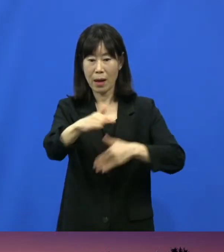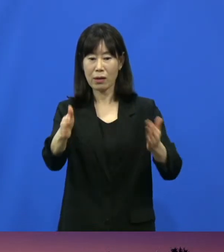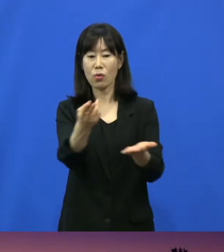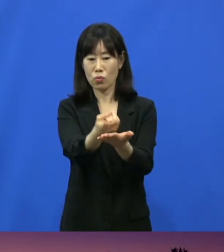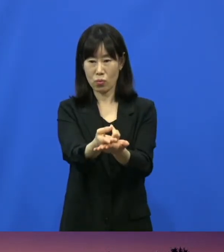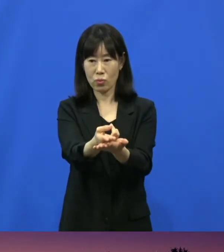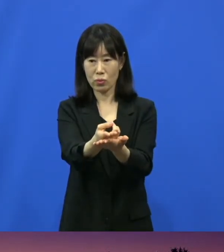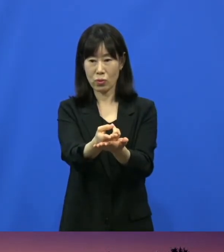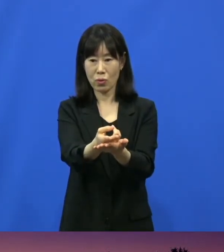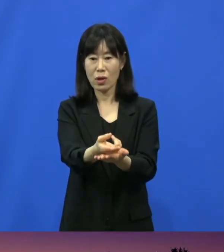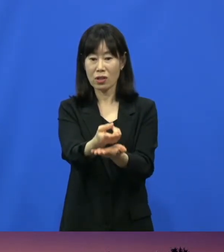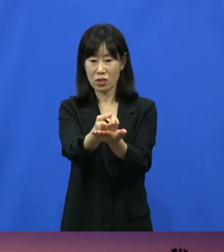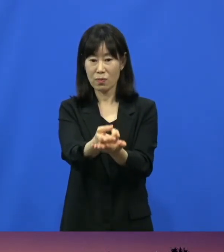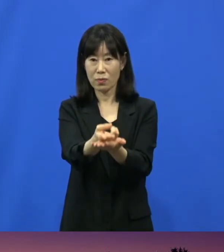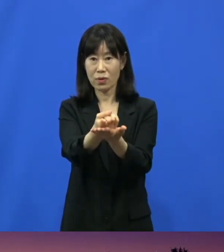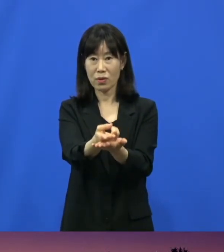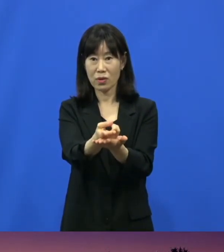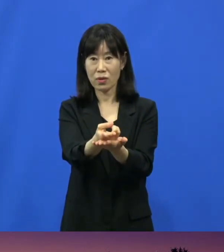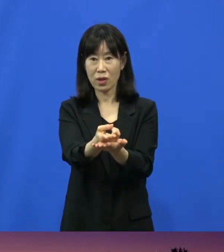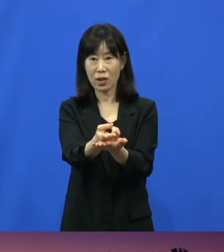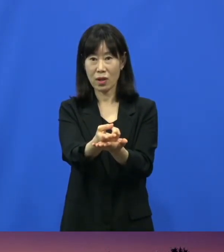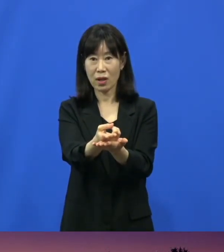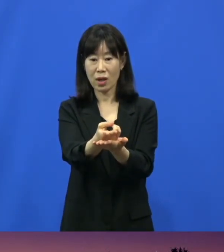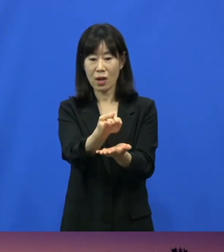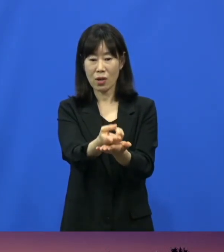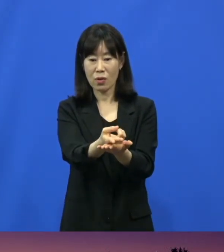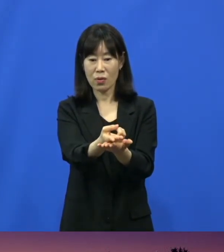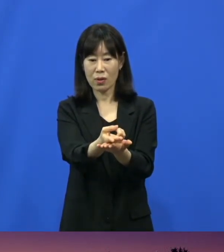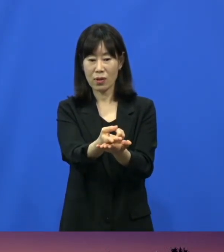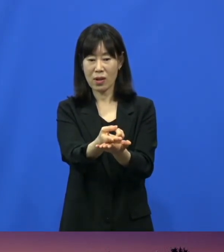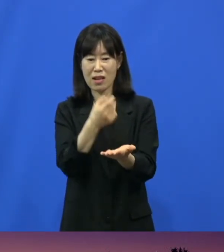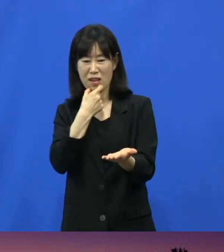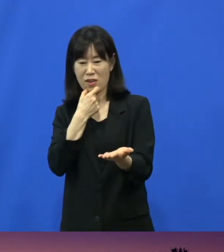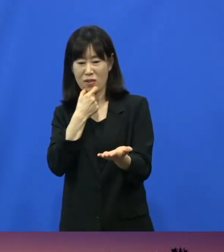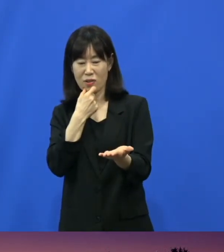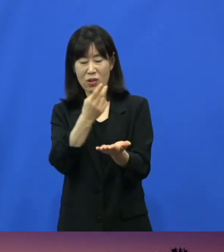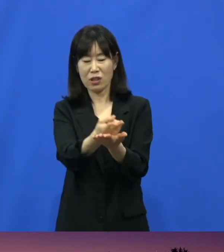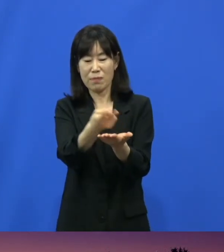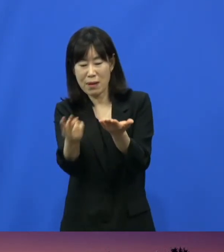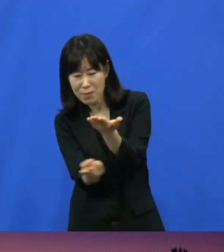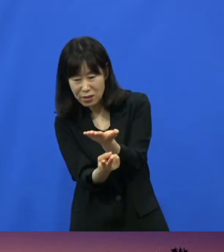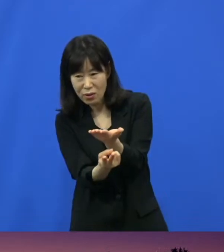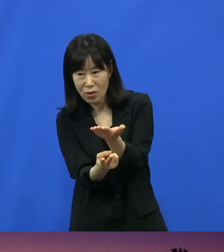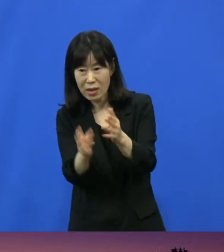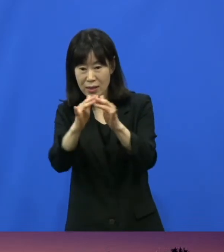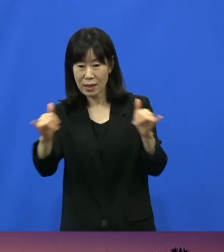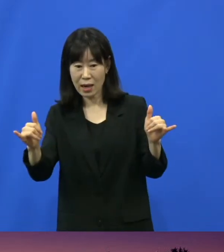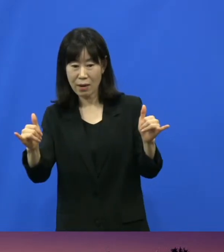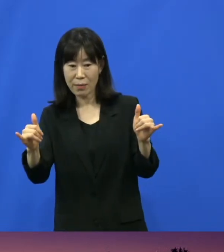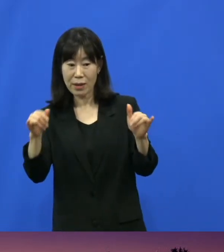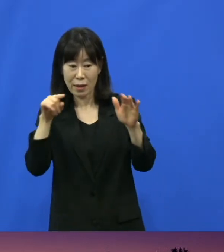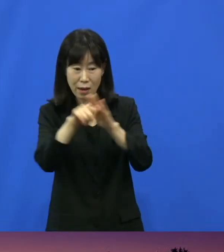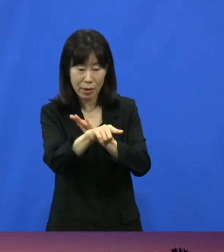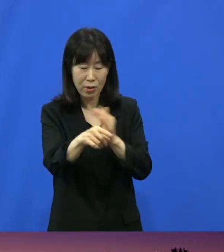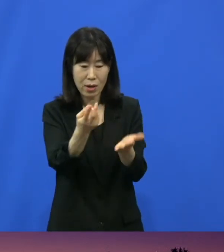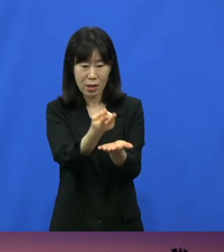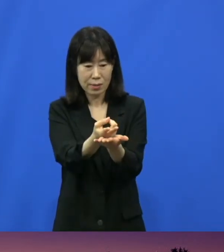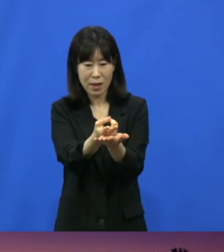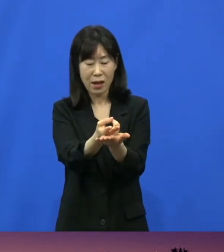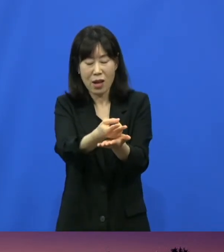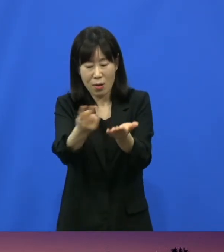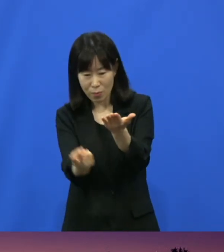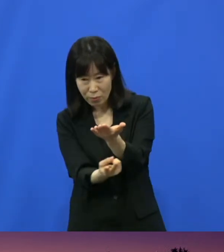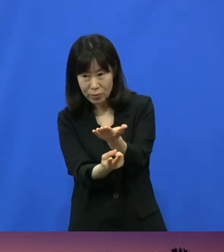넣었는데 침대가 있는데도 침대 안에 위에 안 올라가고 침대 밑으로 들어가고 사람만 오면 침대 밑으로 들어가고. 그래도 어떤